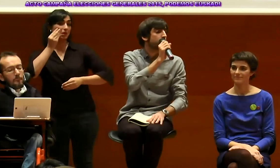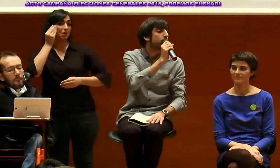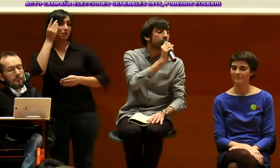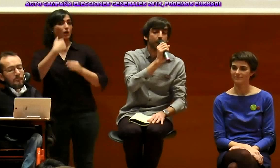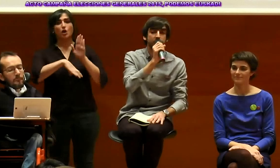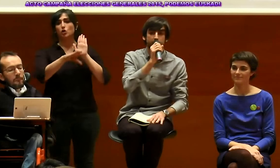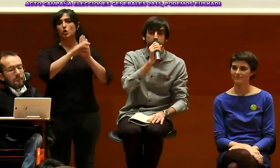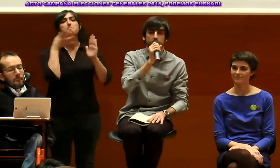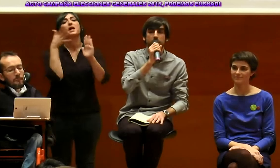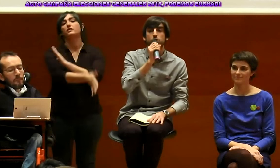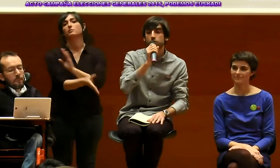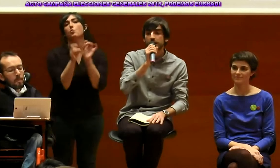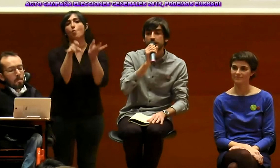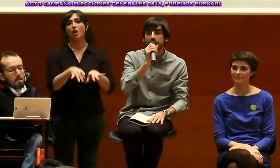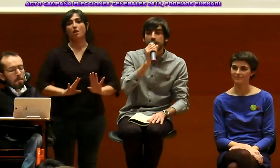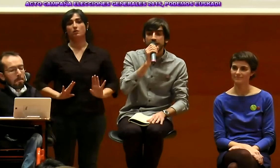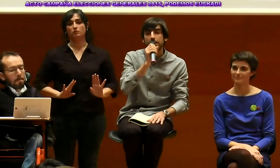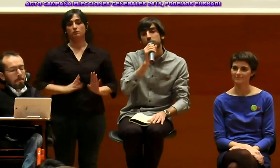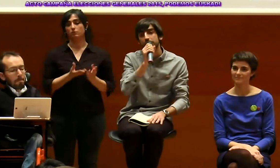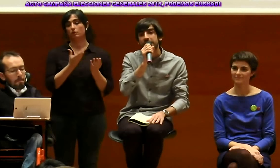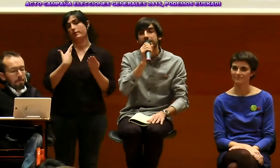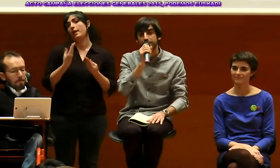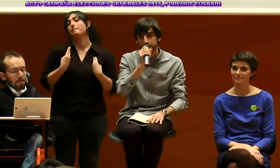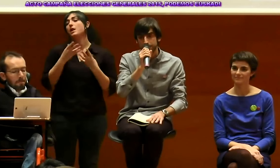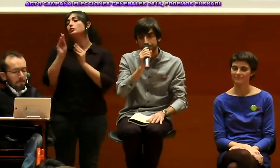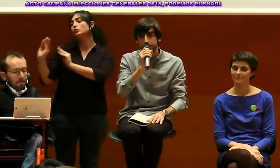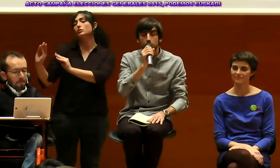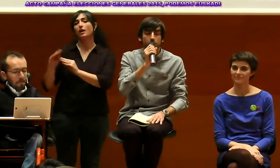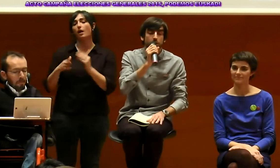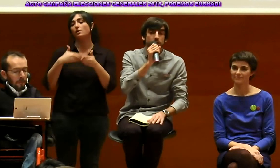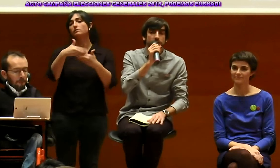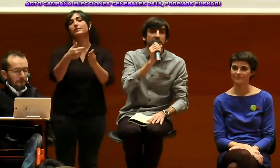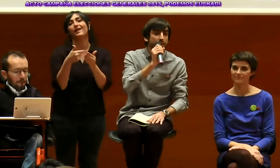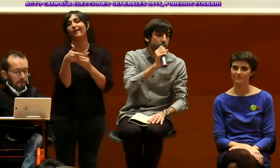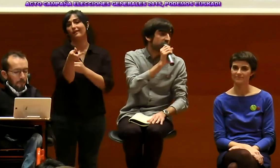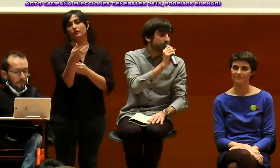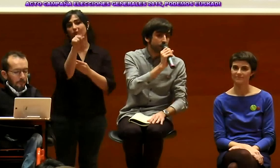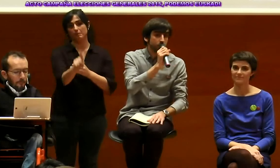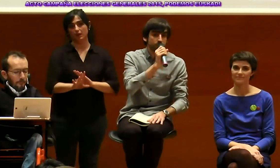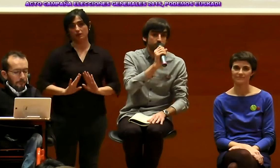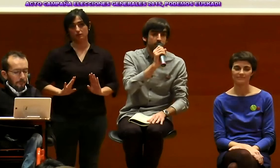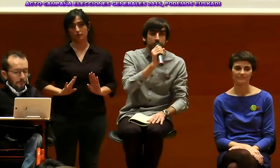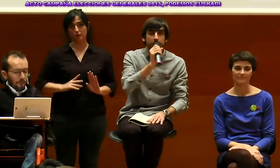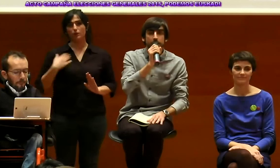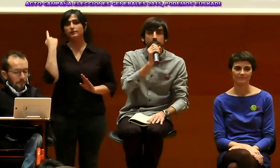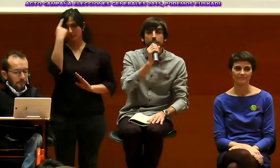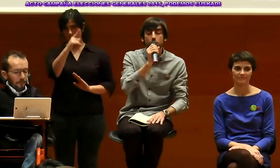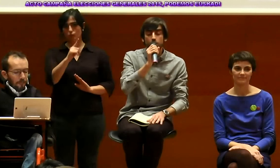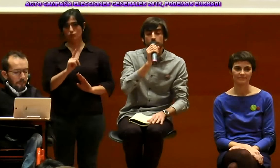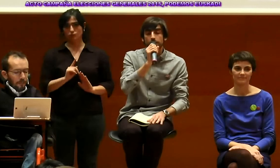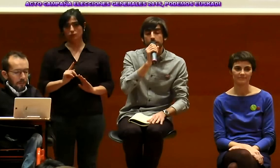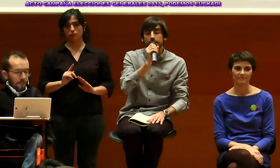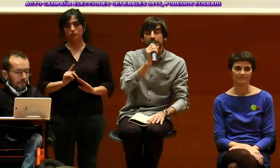durar toda la vida, la suya y la de los que vinieran detrás. Sabemos, sin embargo, que